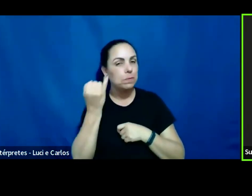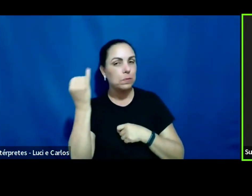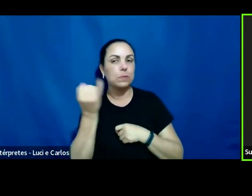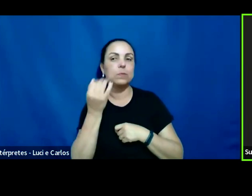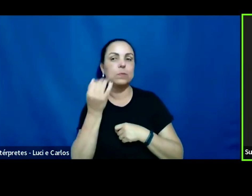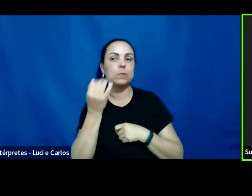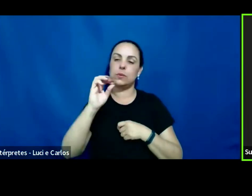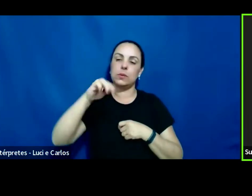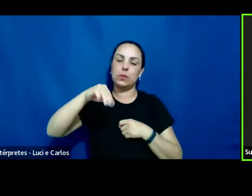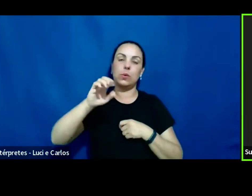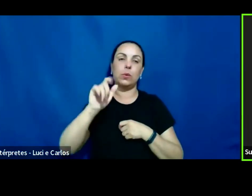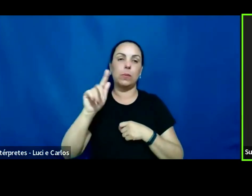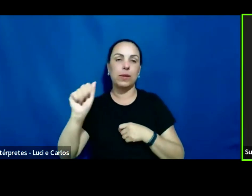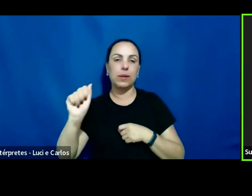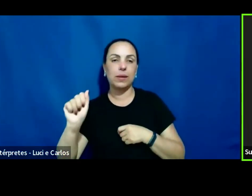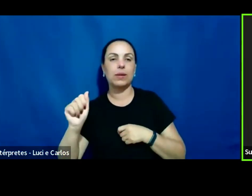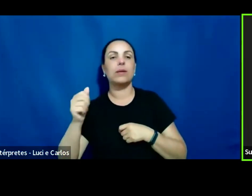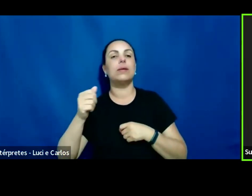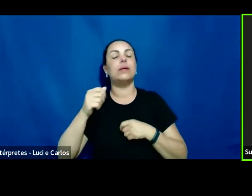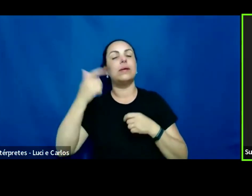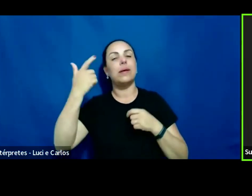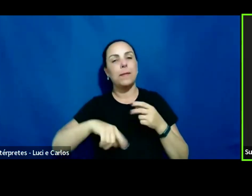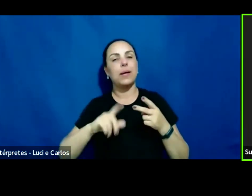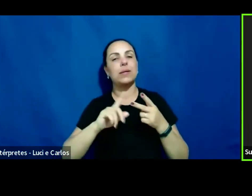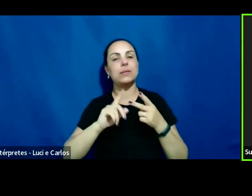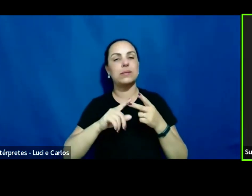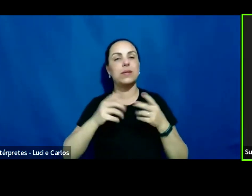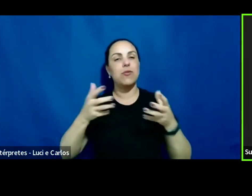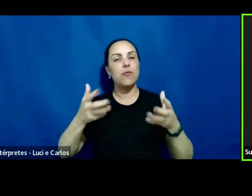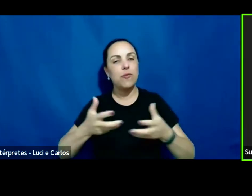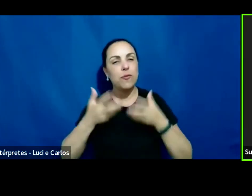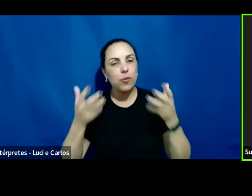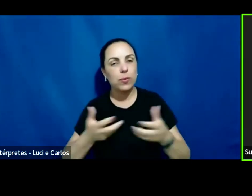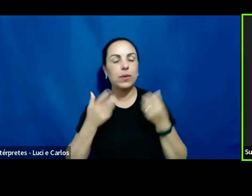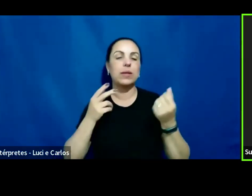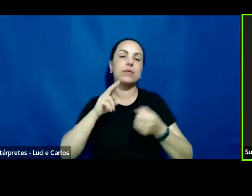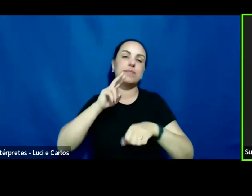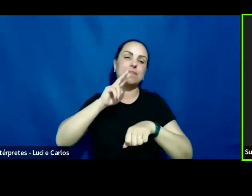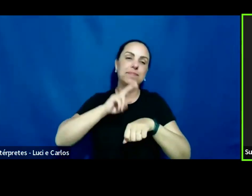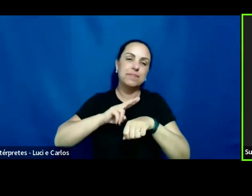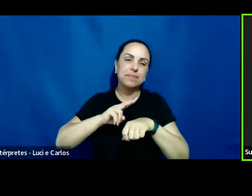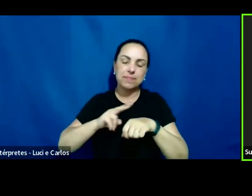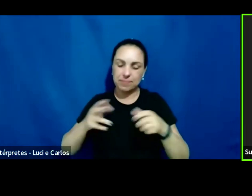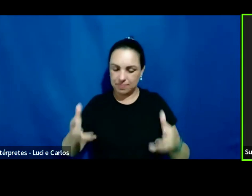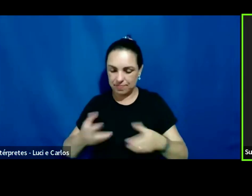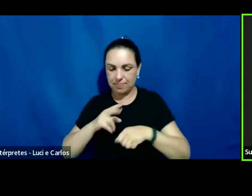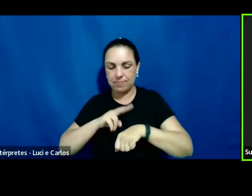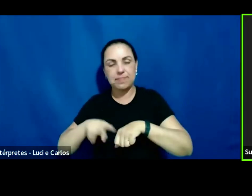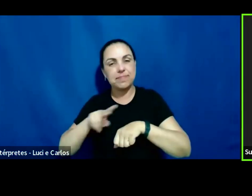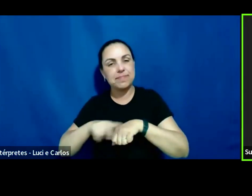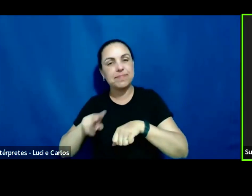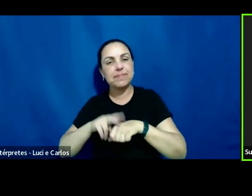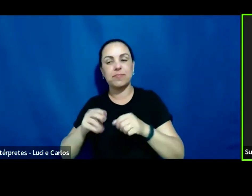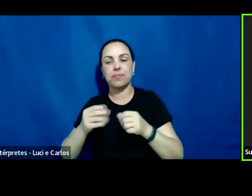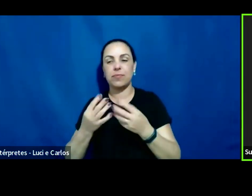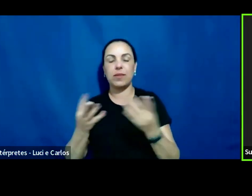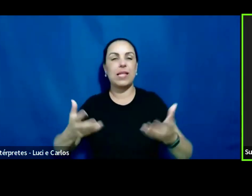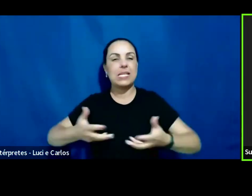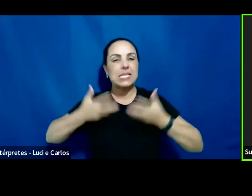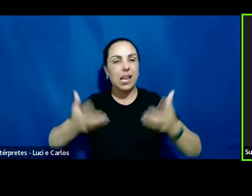comer frutas, verduras, castanhas e sementes. São ricos em vitaminas do complexo